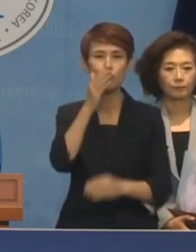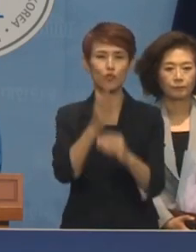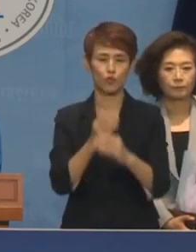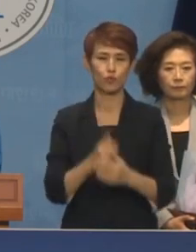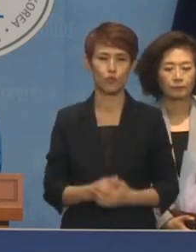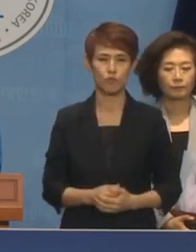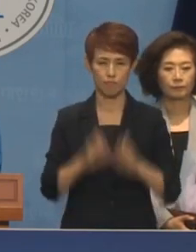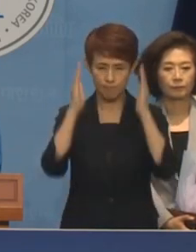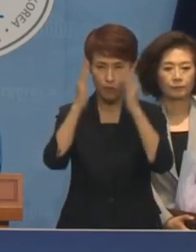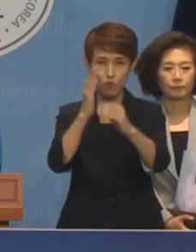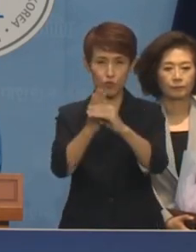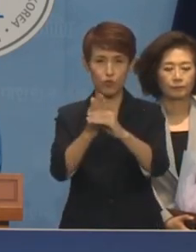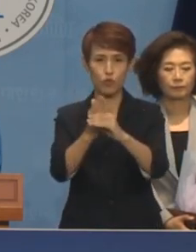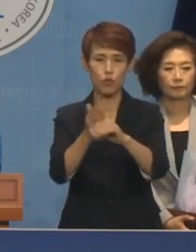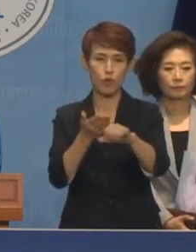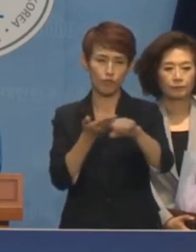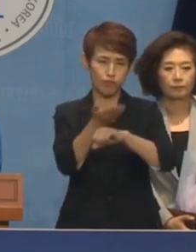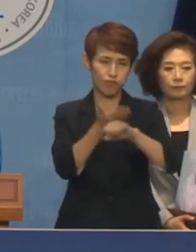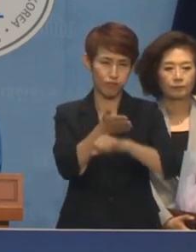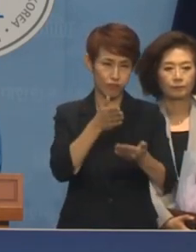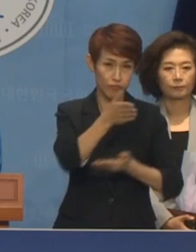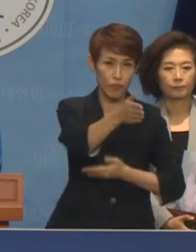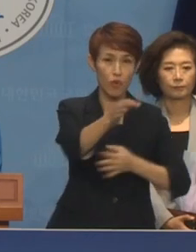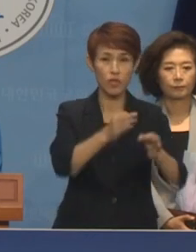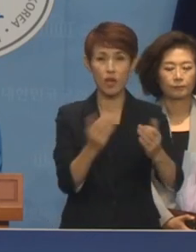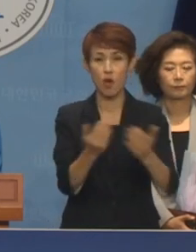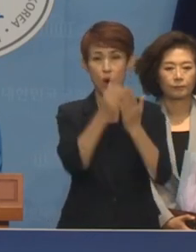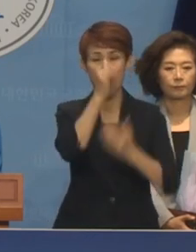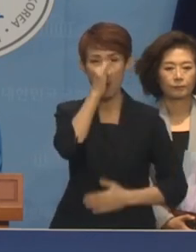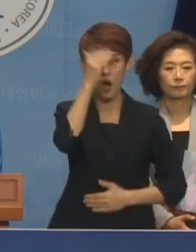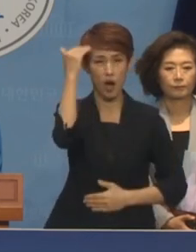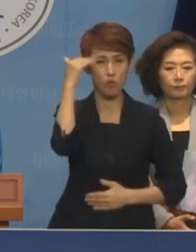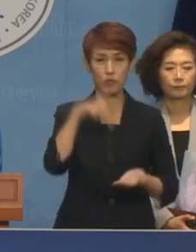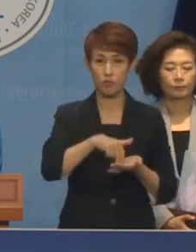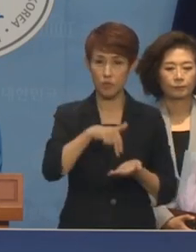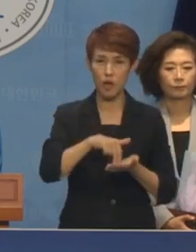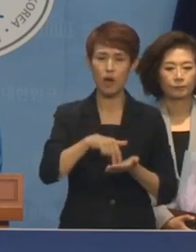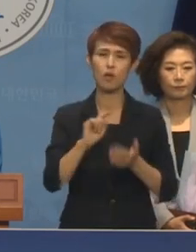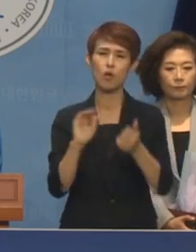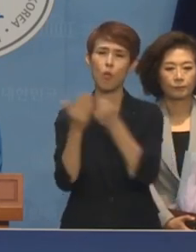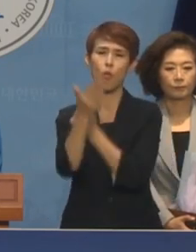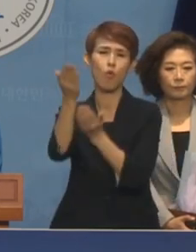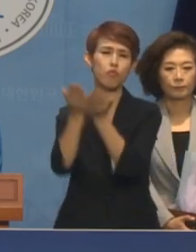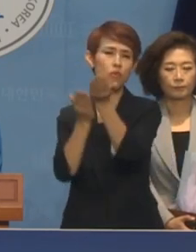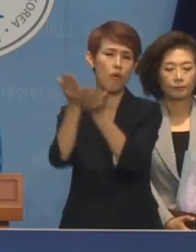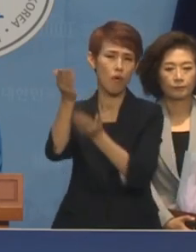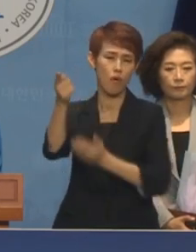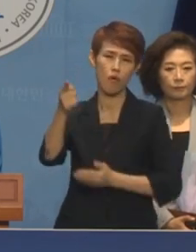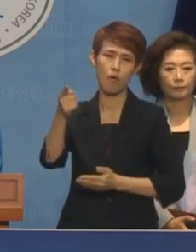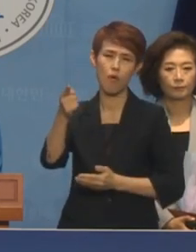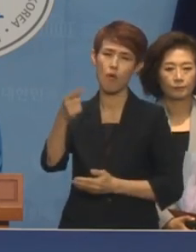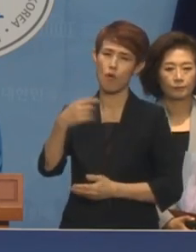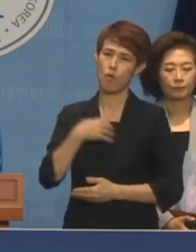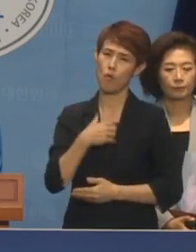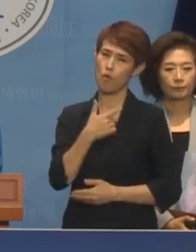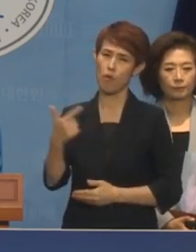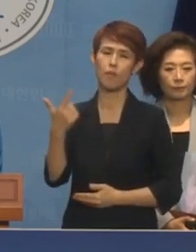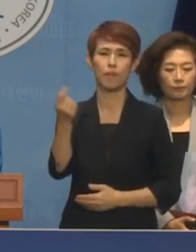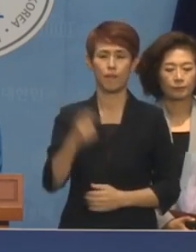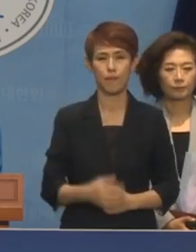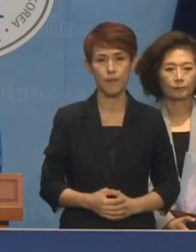있습니다. 수출주도형 경제성장을 추진해온 우리나라에는 이러한 보호무역 기조가 큰 타격을 줄 것으로